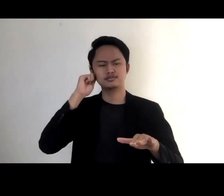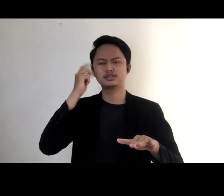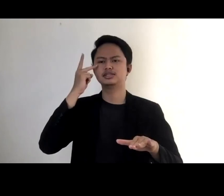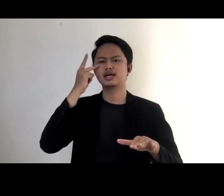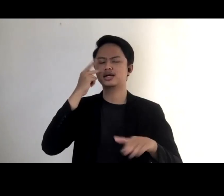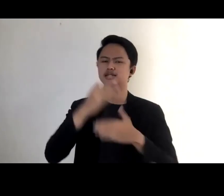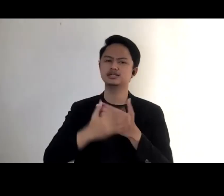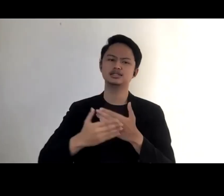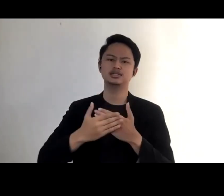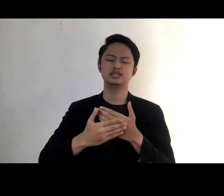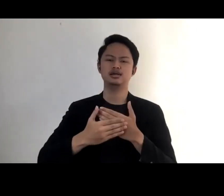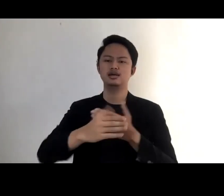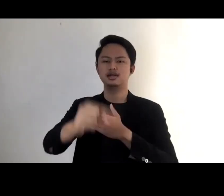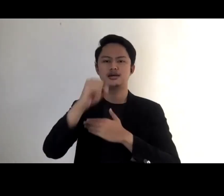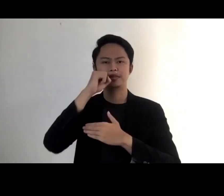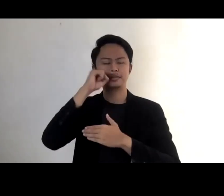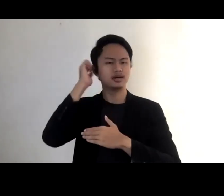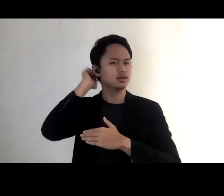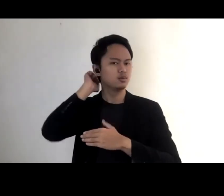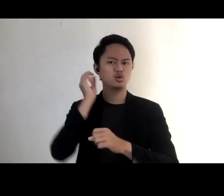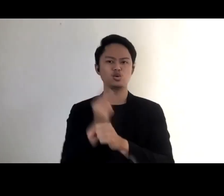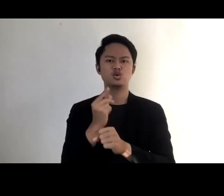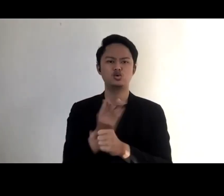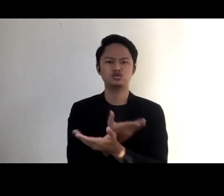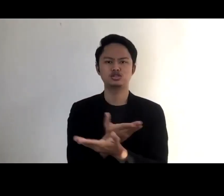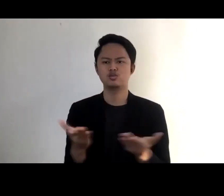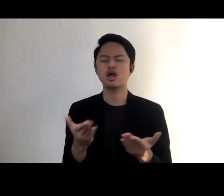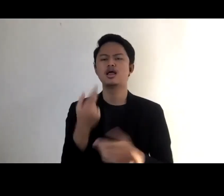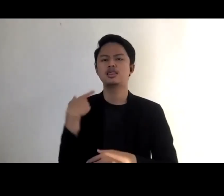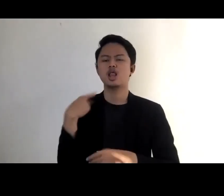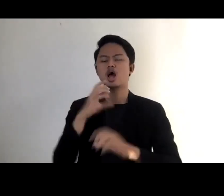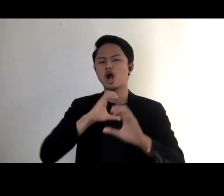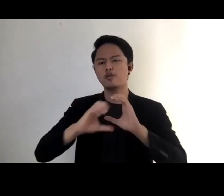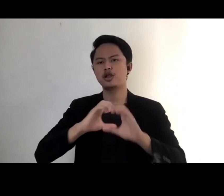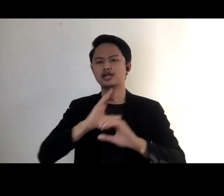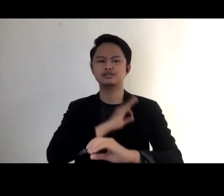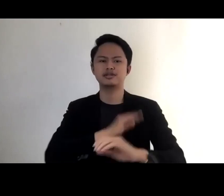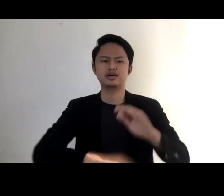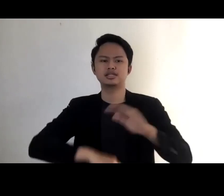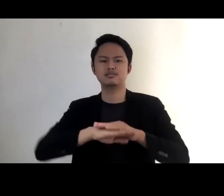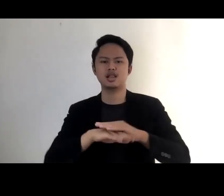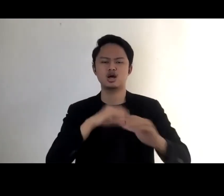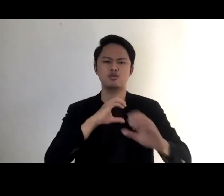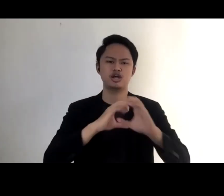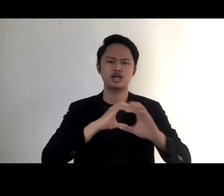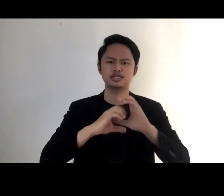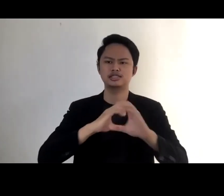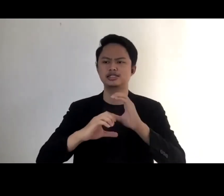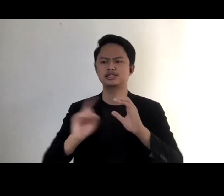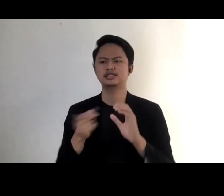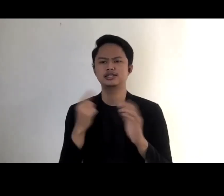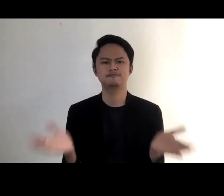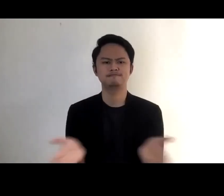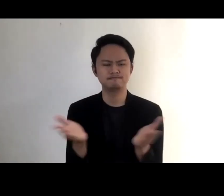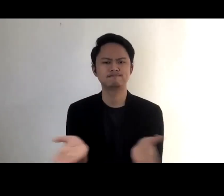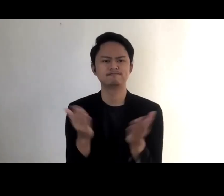kasih, dan kepada Bapak Ibu guru, mohon agar komunikasi efektif dengan orang tua, kita tingkatkan